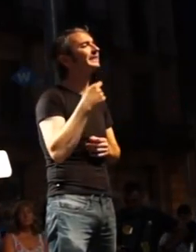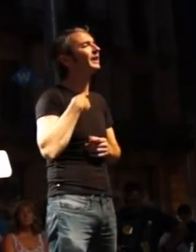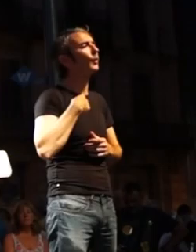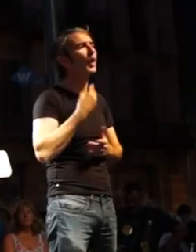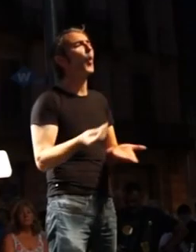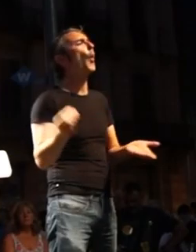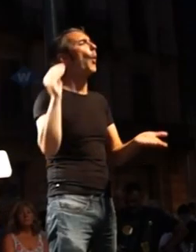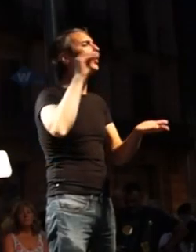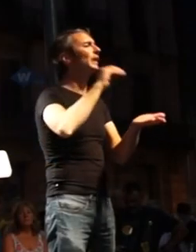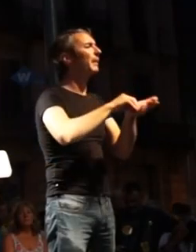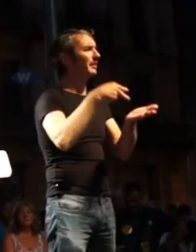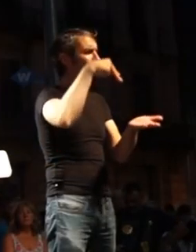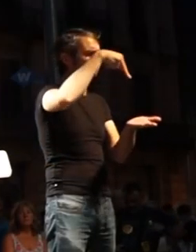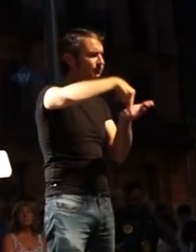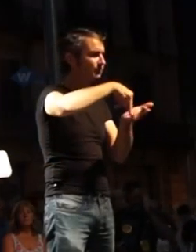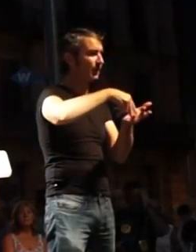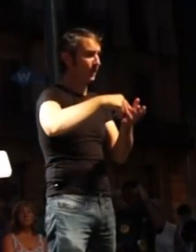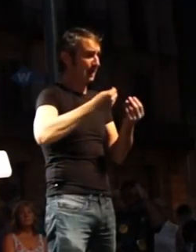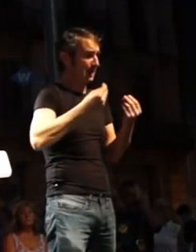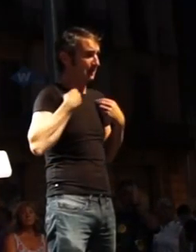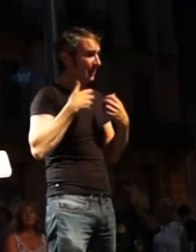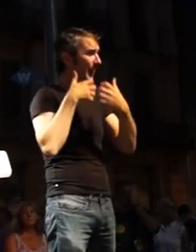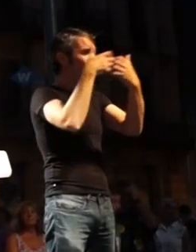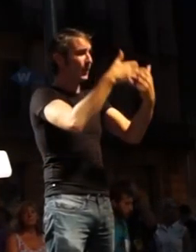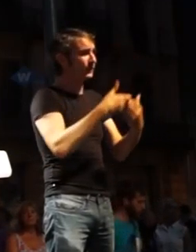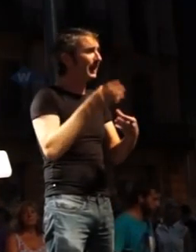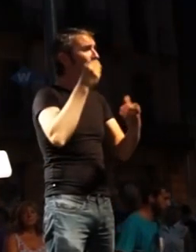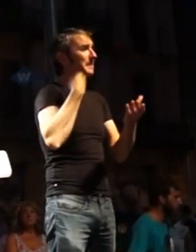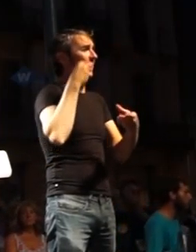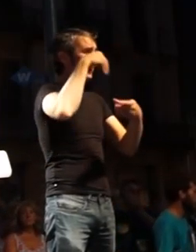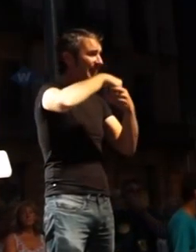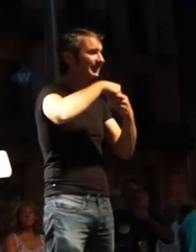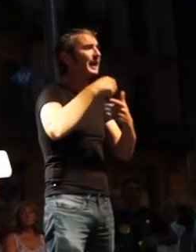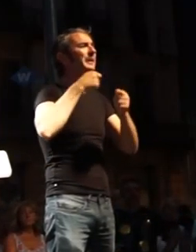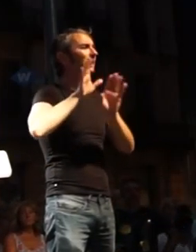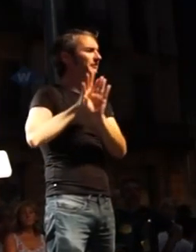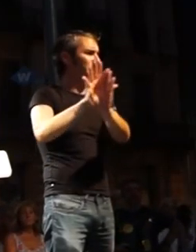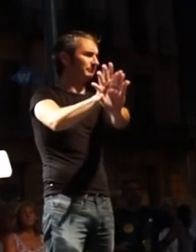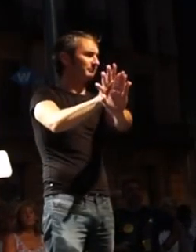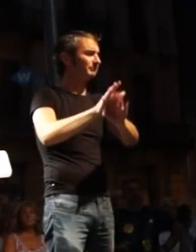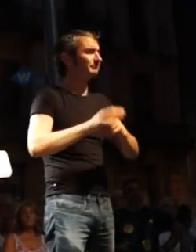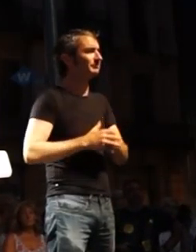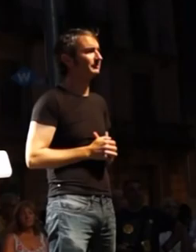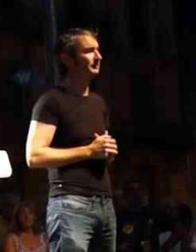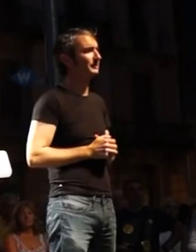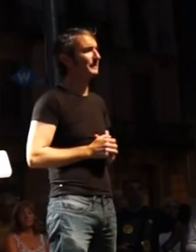resituar al centre de les nostres lluites la vida i desplaçar el mercat.